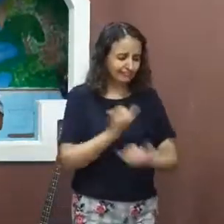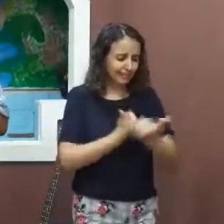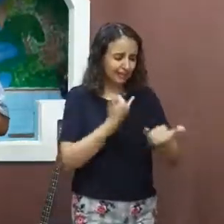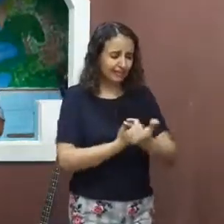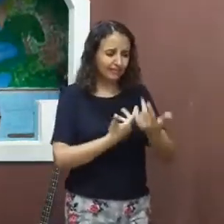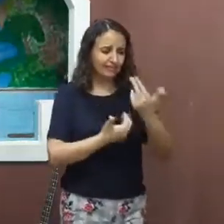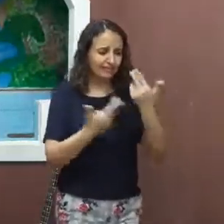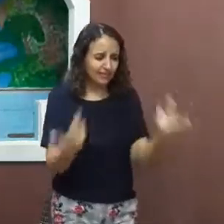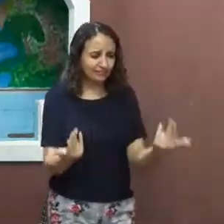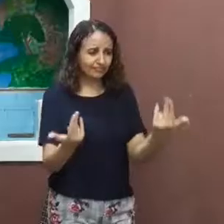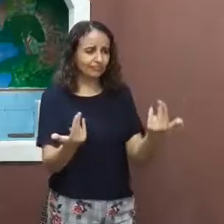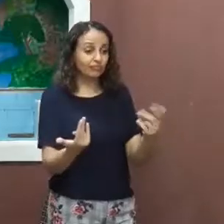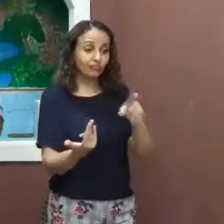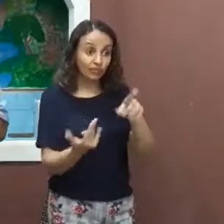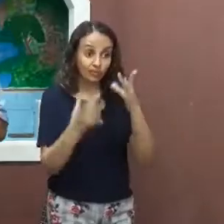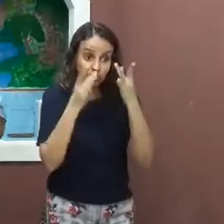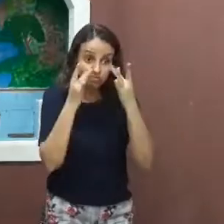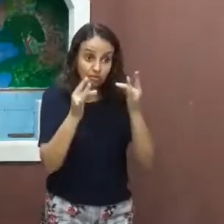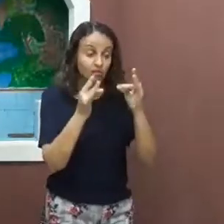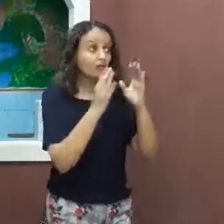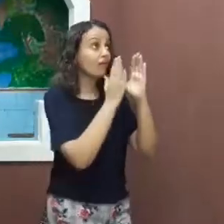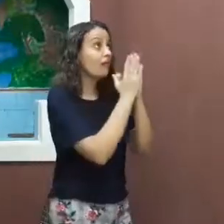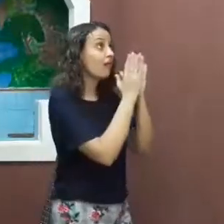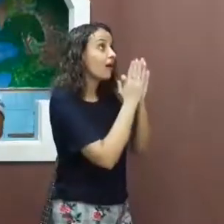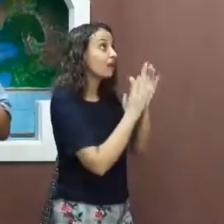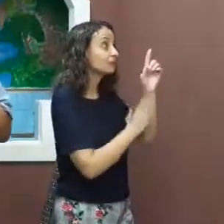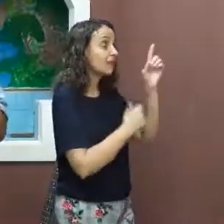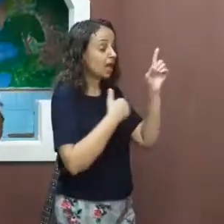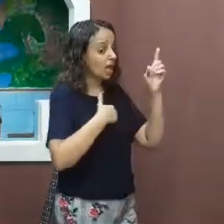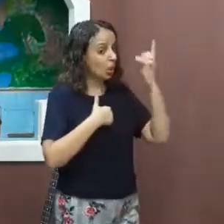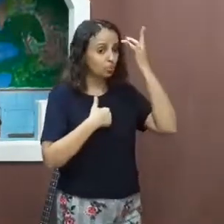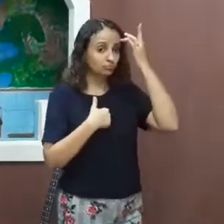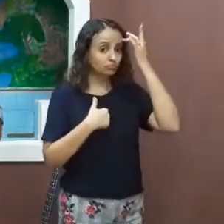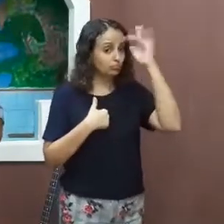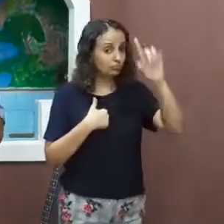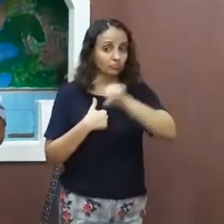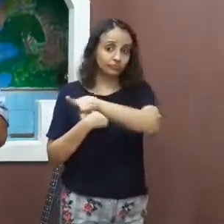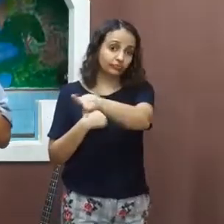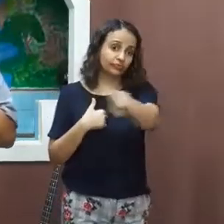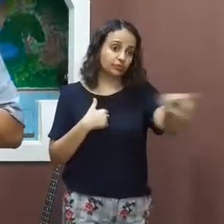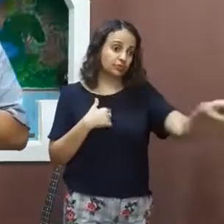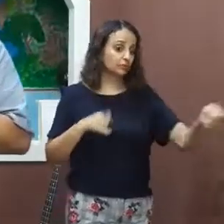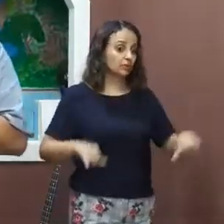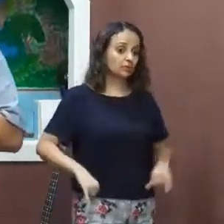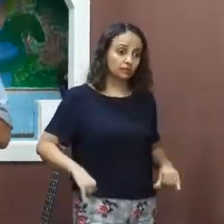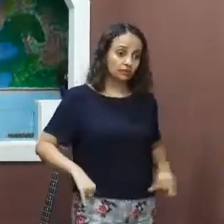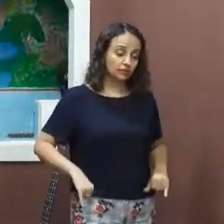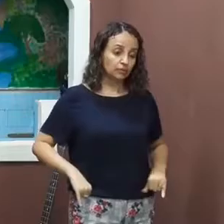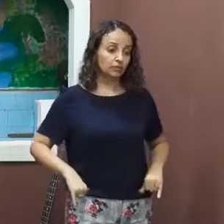Busque a Deus. Pastor, eu não sei, irmão. Busque a Deus.